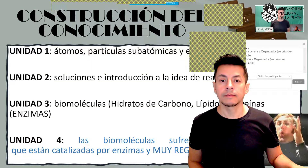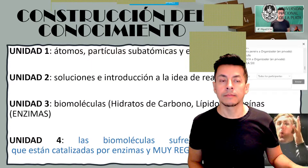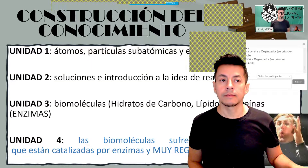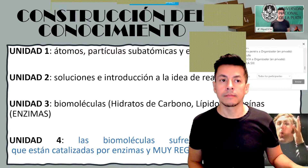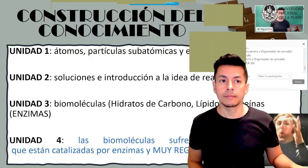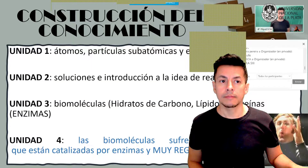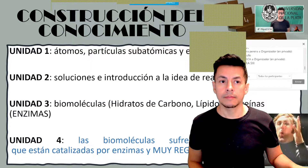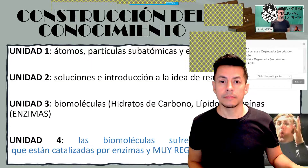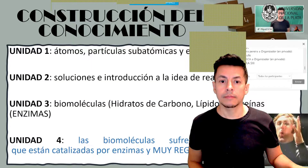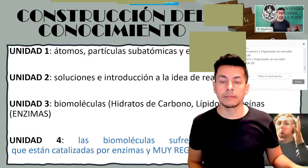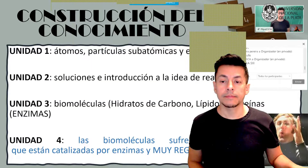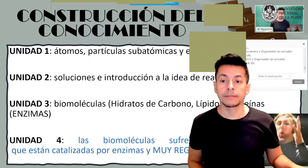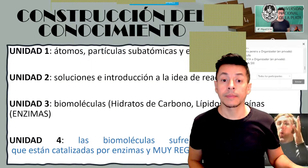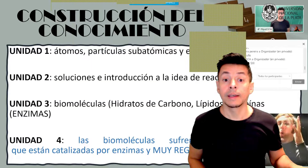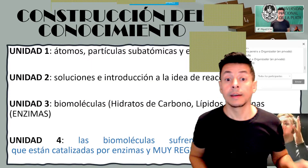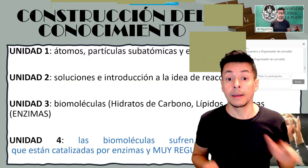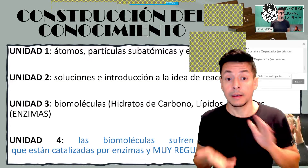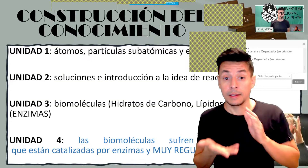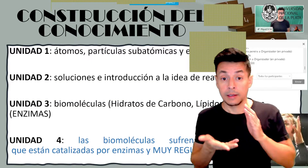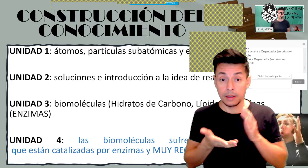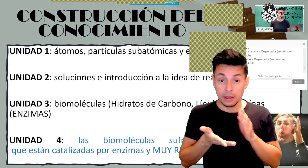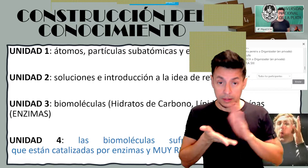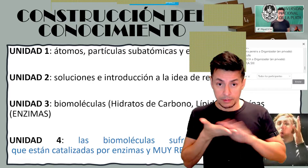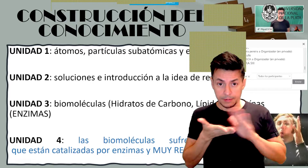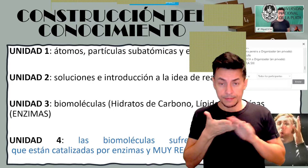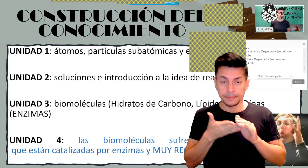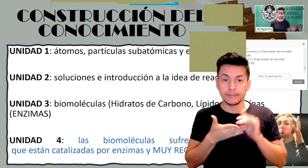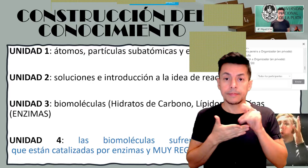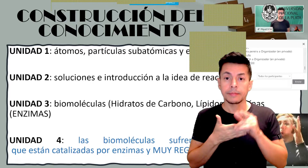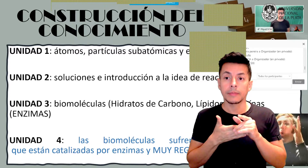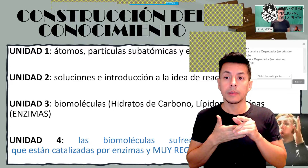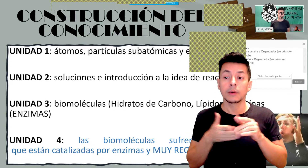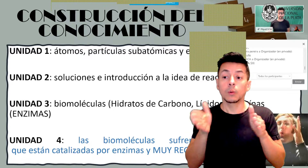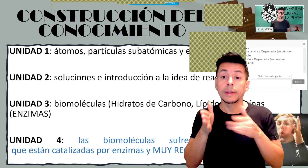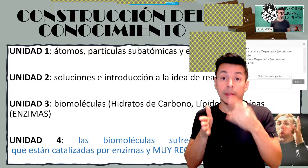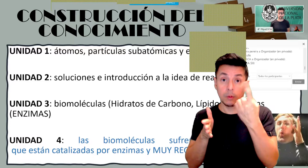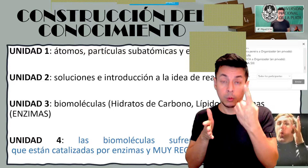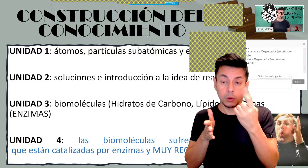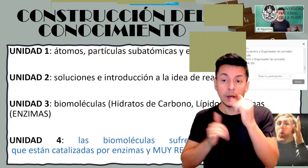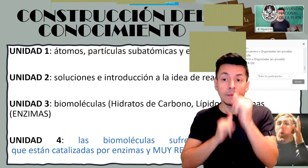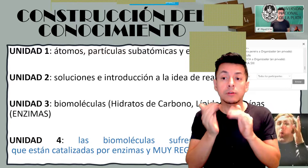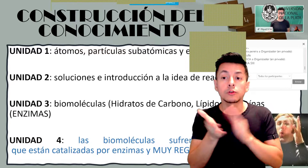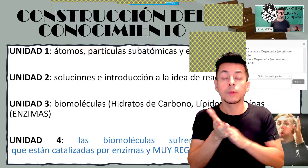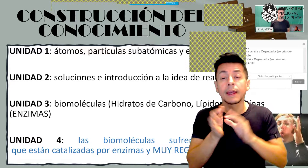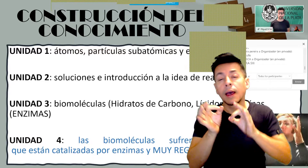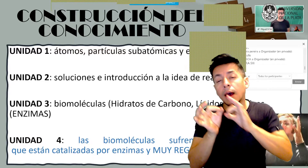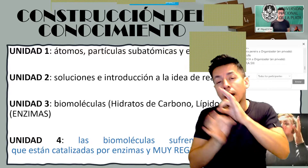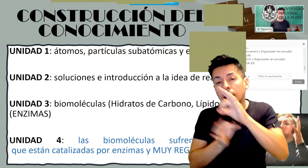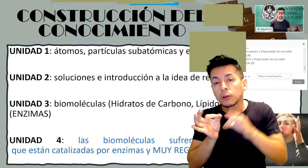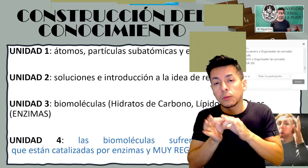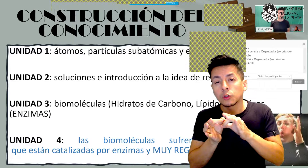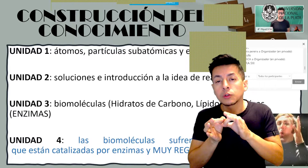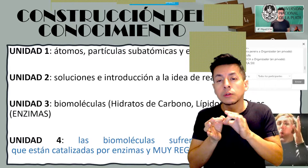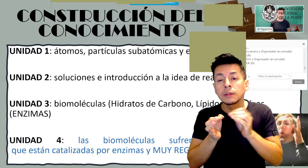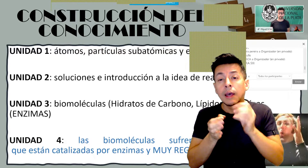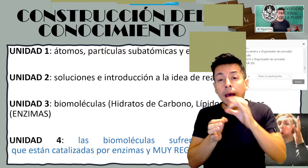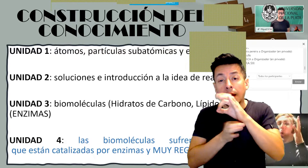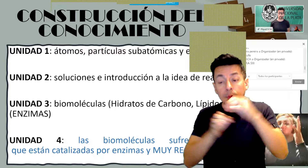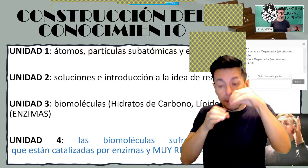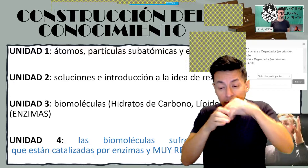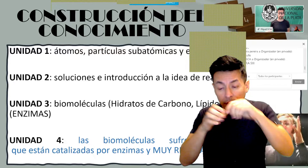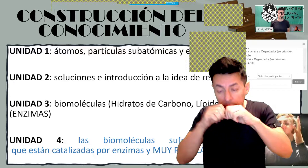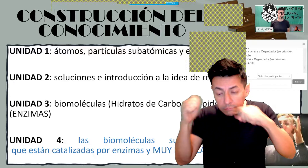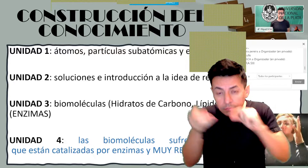Bueno, ahora sí, retomamos. Entonces, en la primera unidad de la materia hablamos sobre átomos, partículas subatómicas y